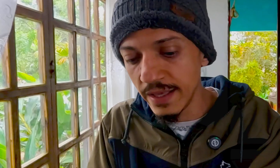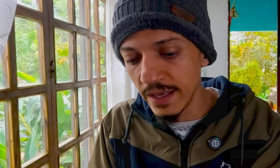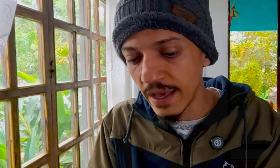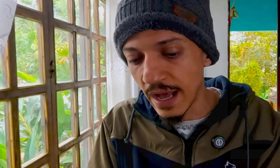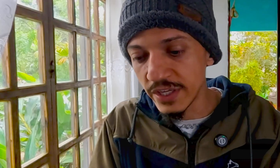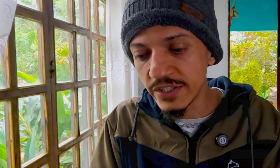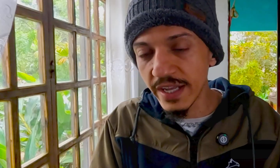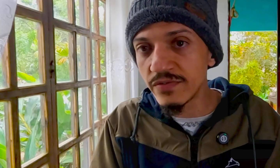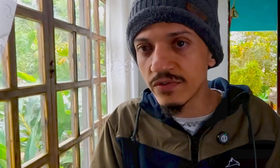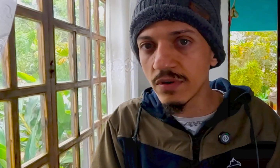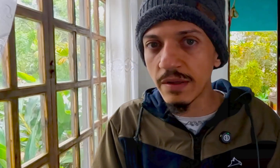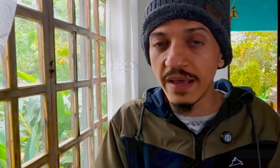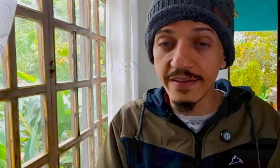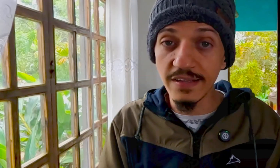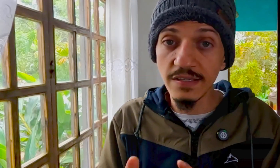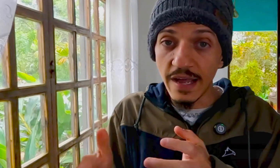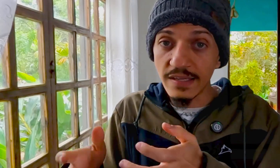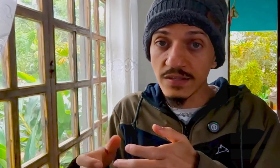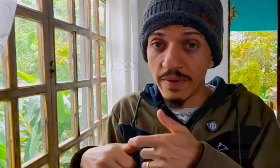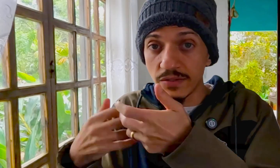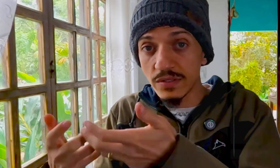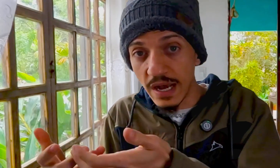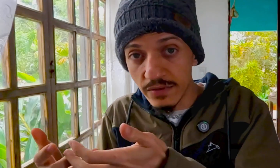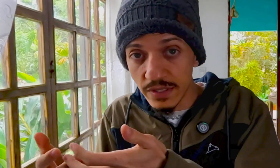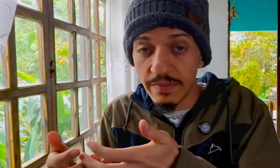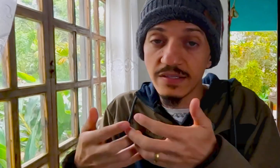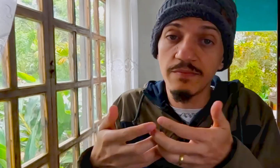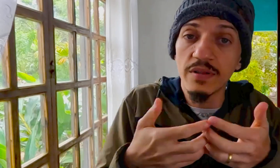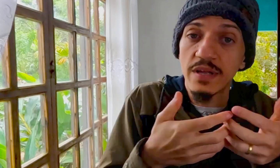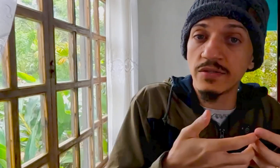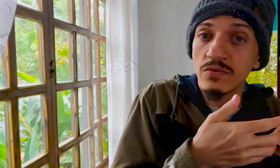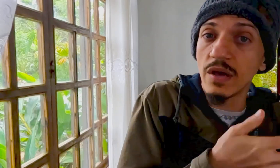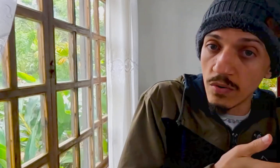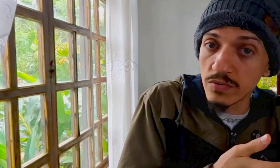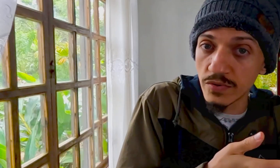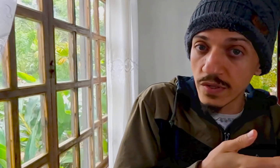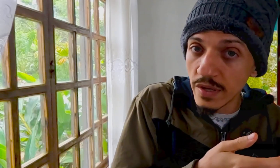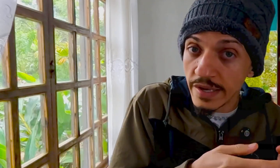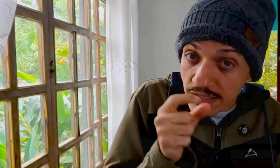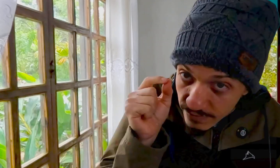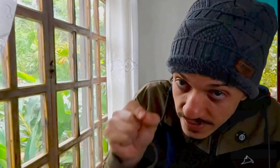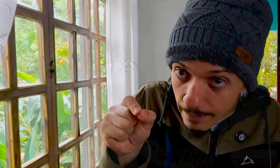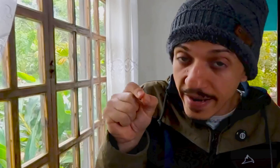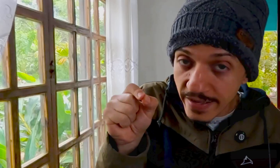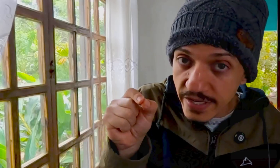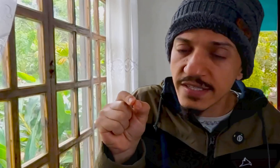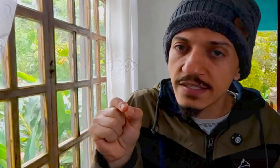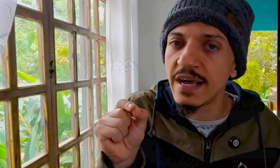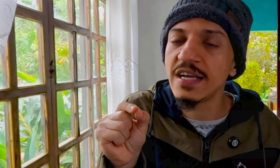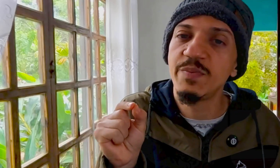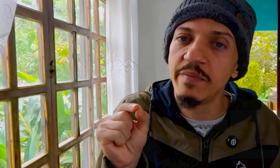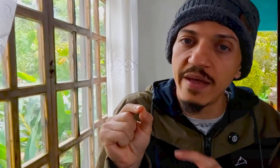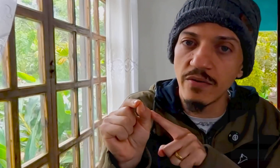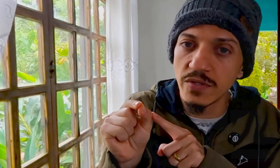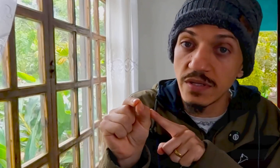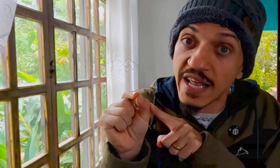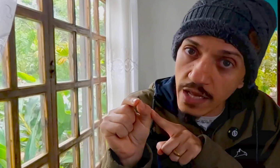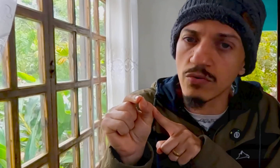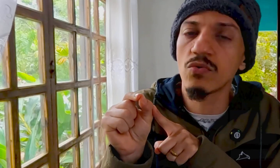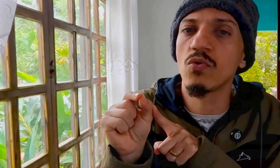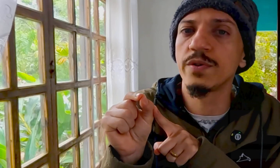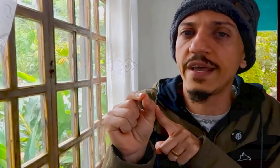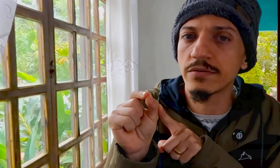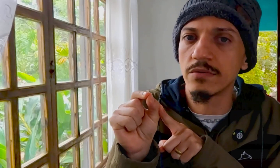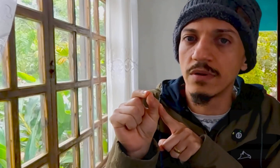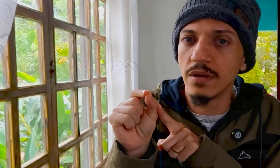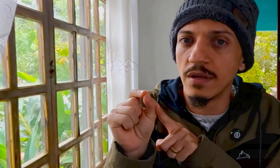é que a gente identificou também que tem sinais que são mais usados e mais importantes do que outros. Se você aprende esses sinais primeiros, dentro